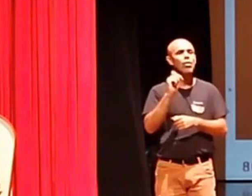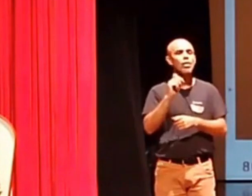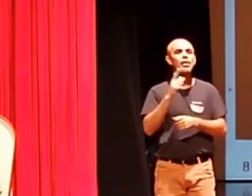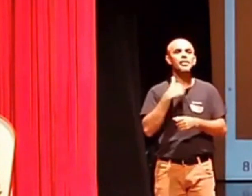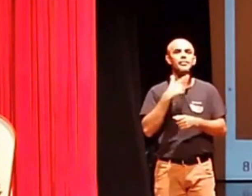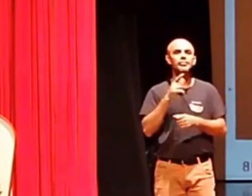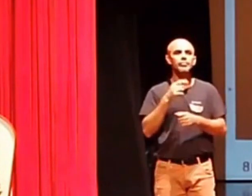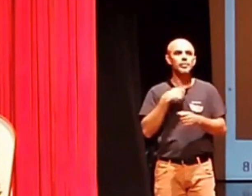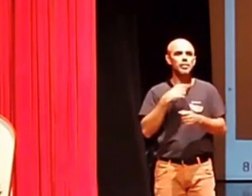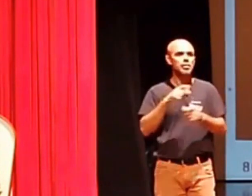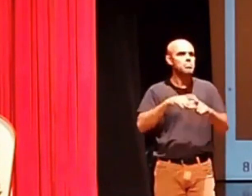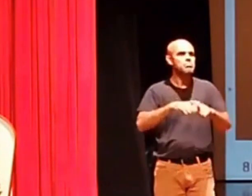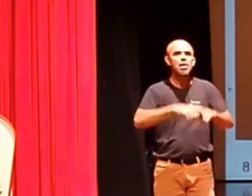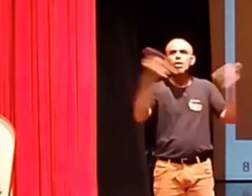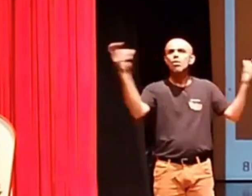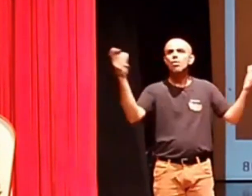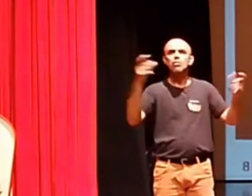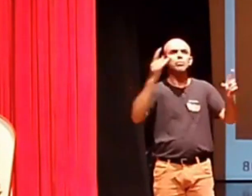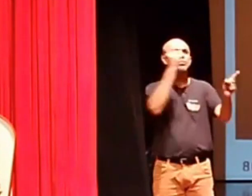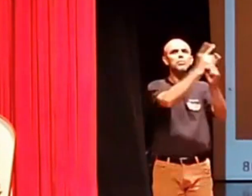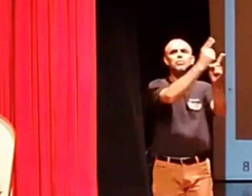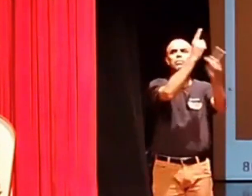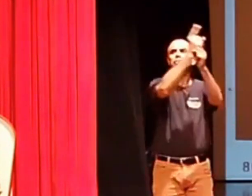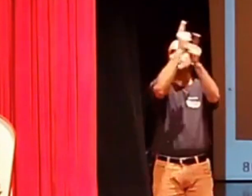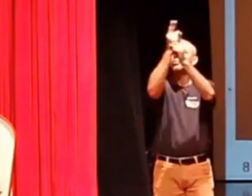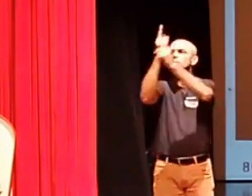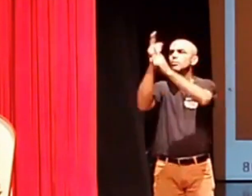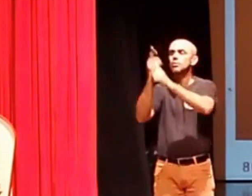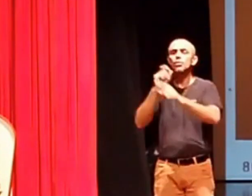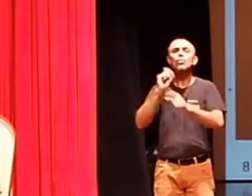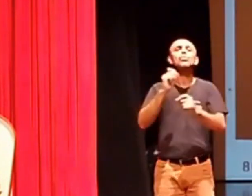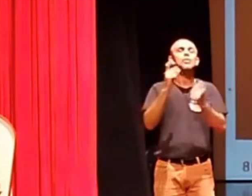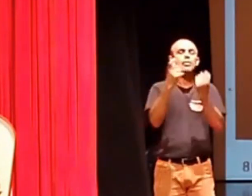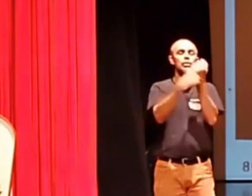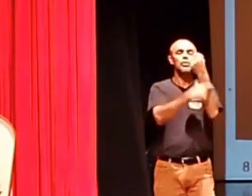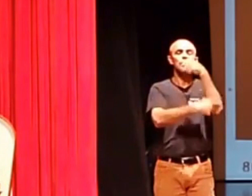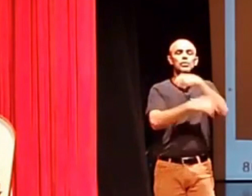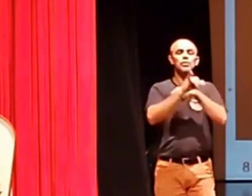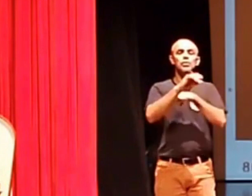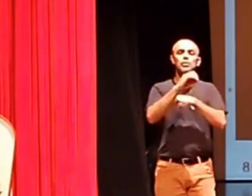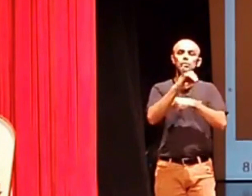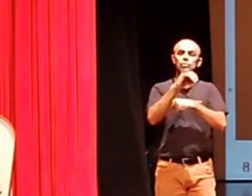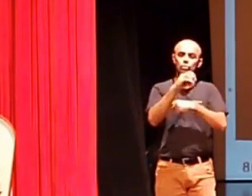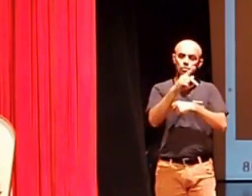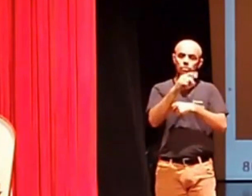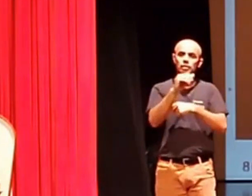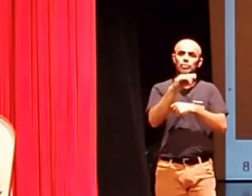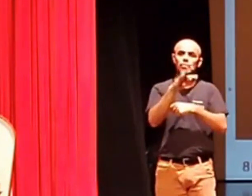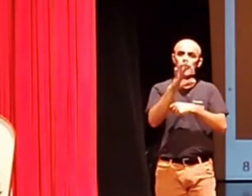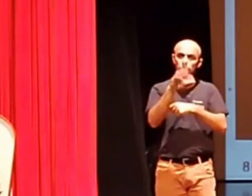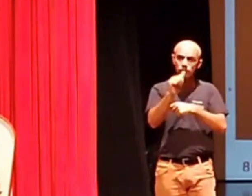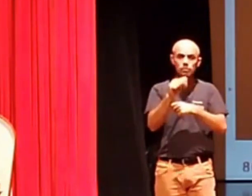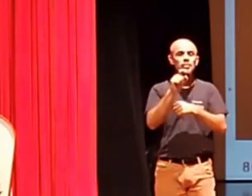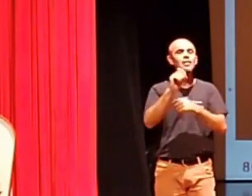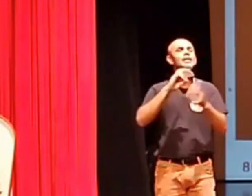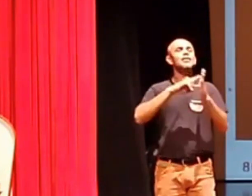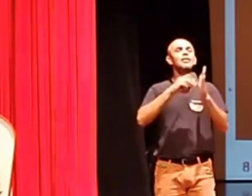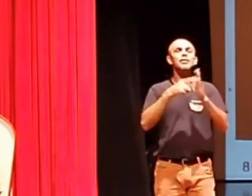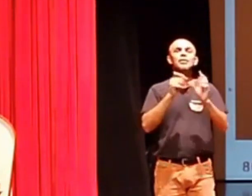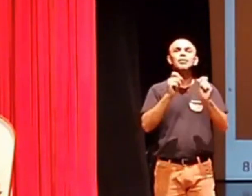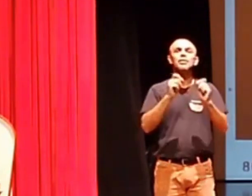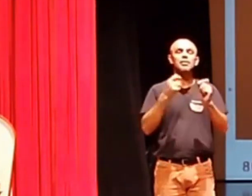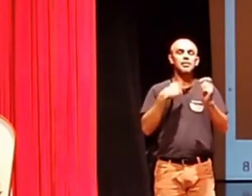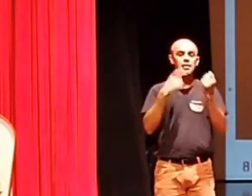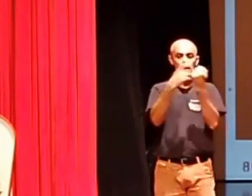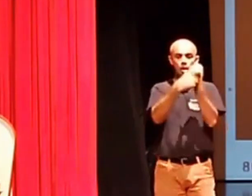o maior número de casos. O que significa escoliose idiopática? O termo idiopática significa que ela não